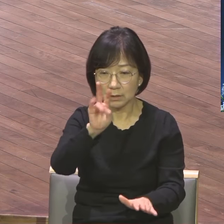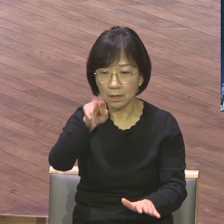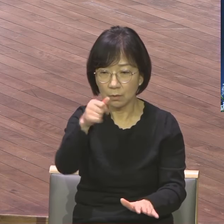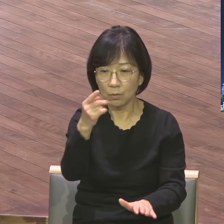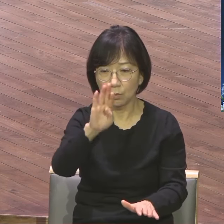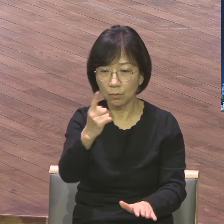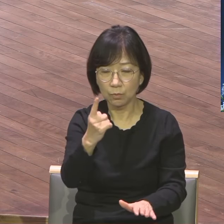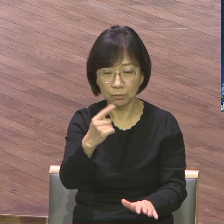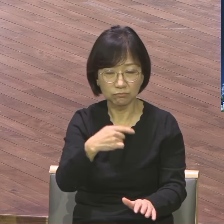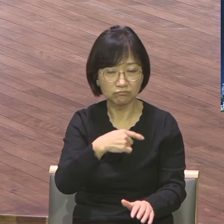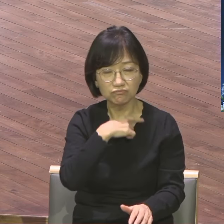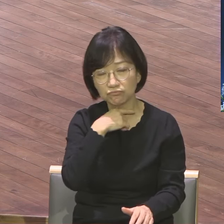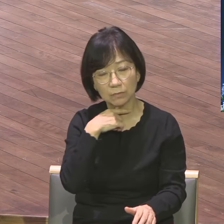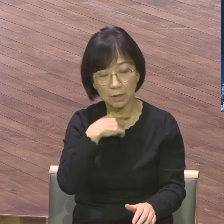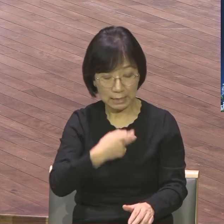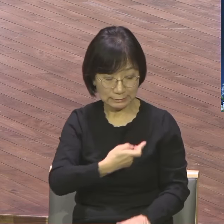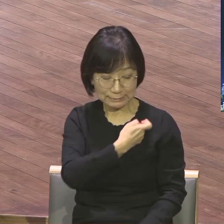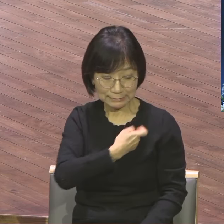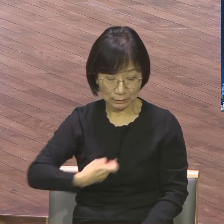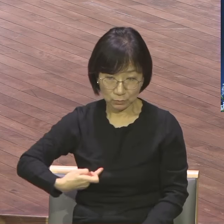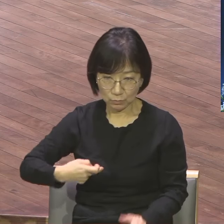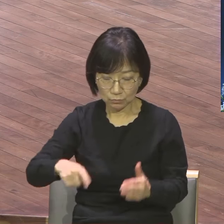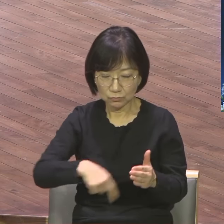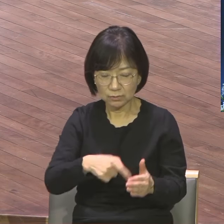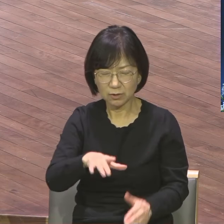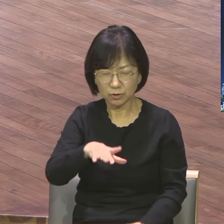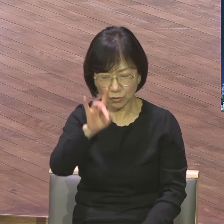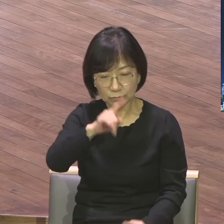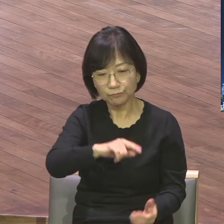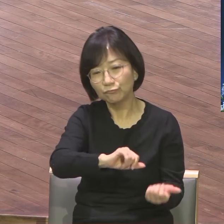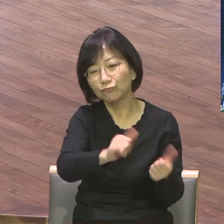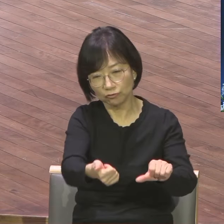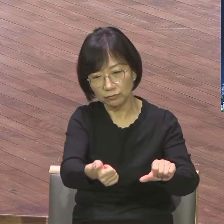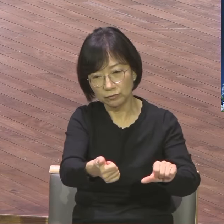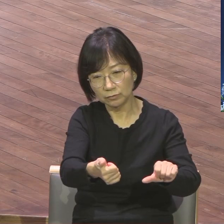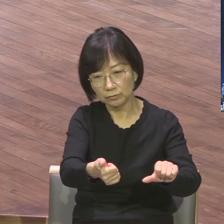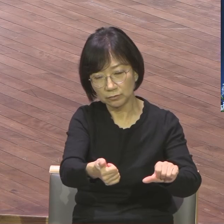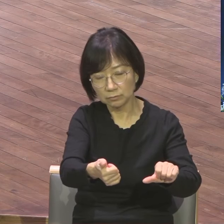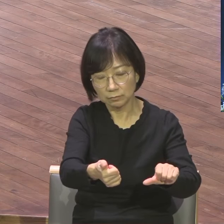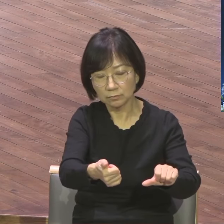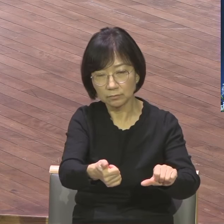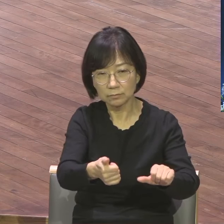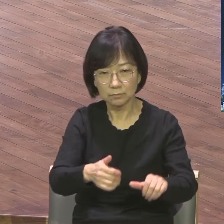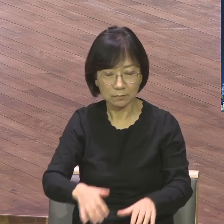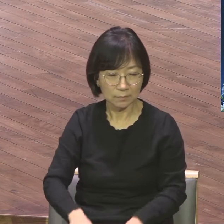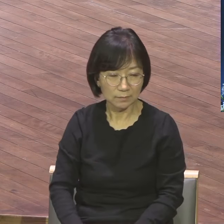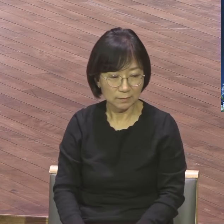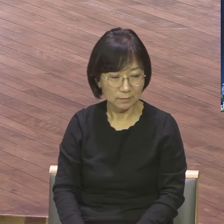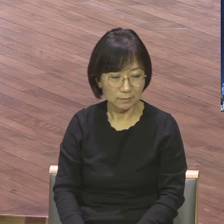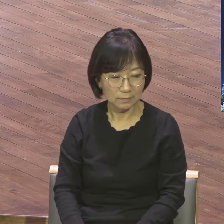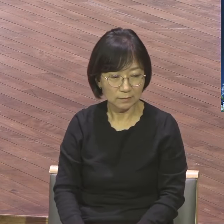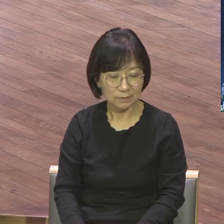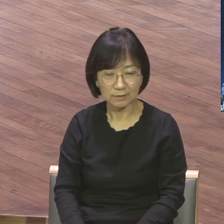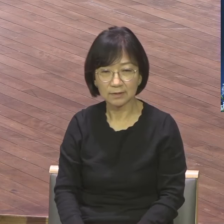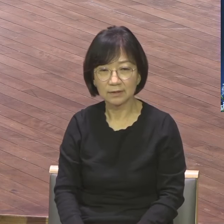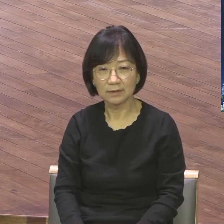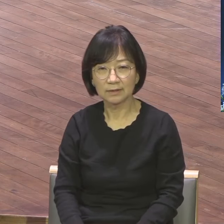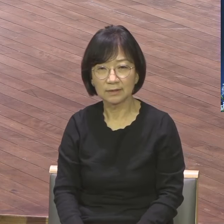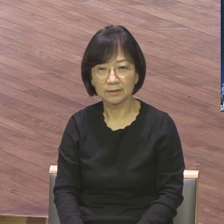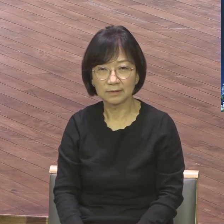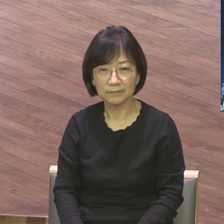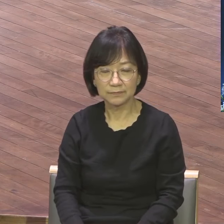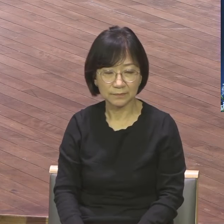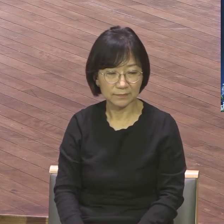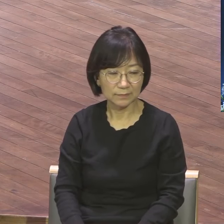있어요. 사도 중에 첫 번째 순교 당한 것으로 끝납니다. 그런데 성경은요, 첫